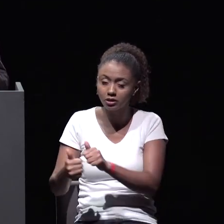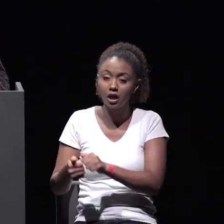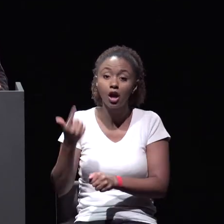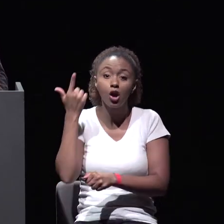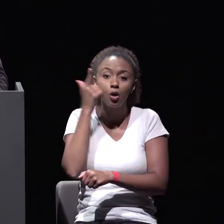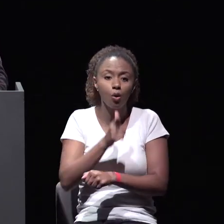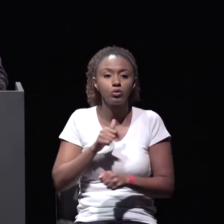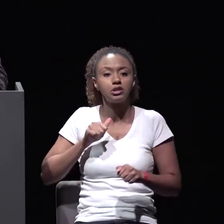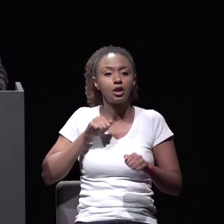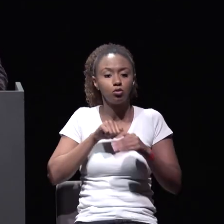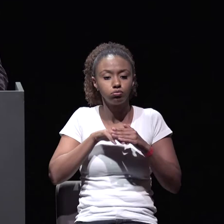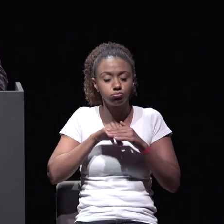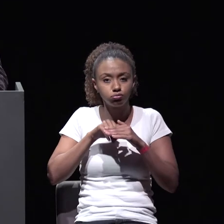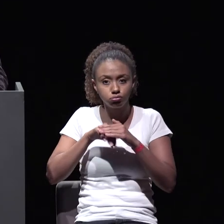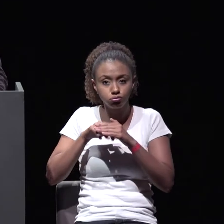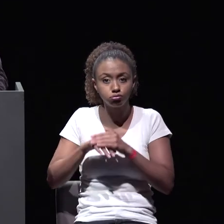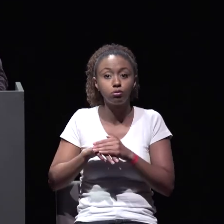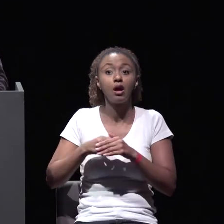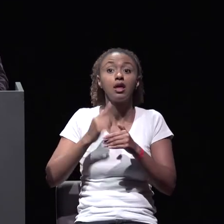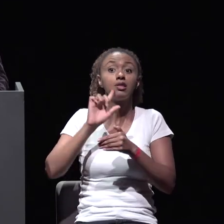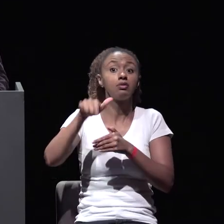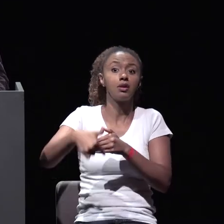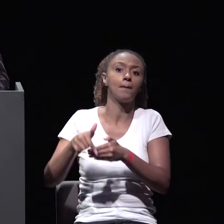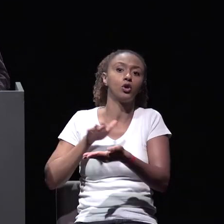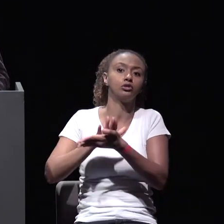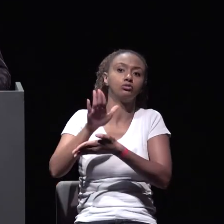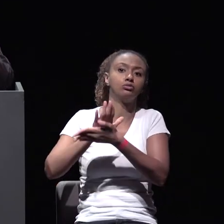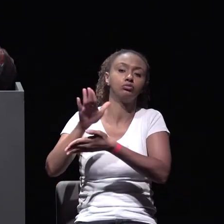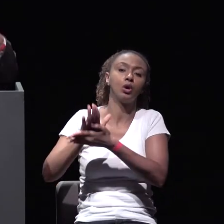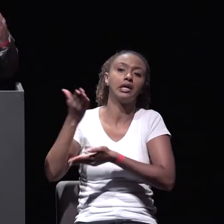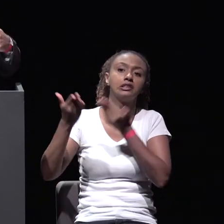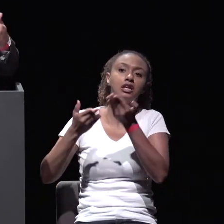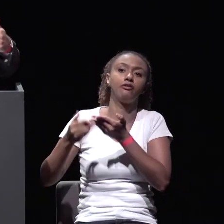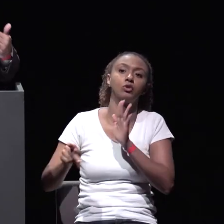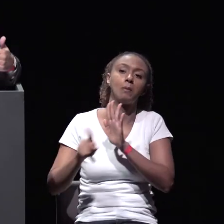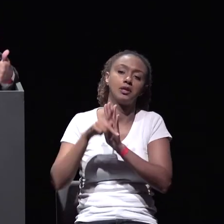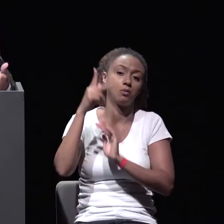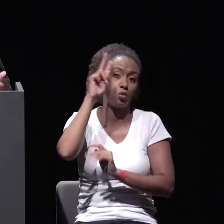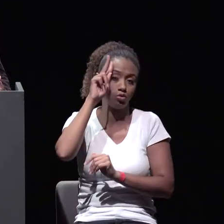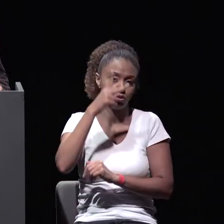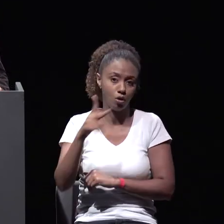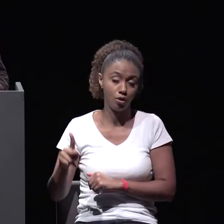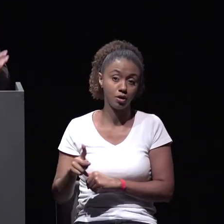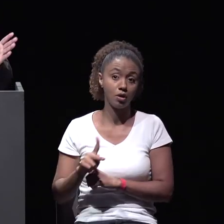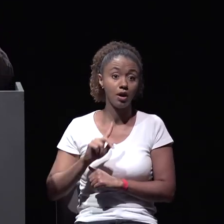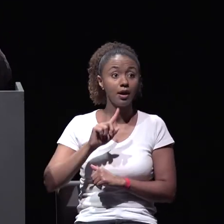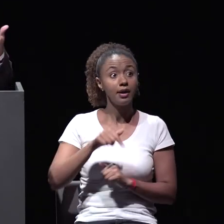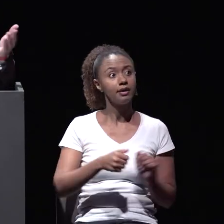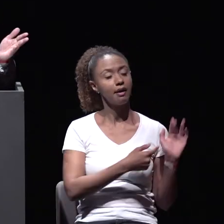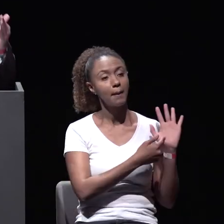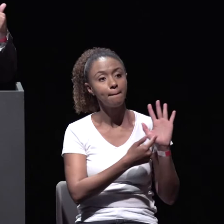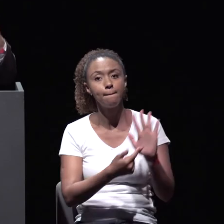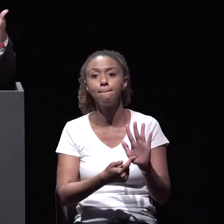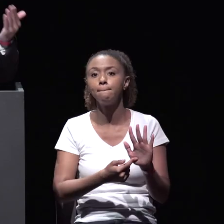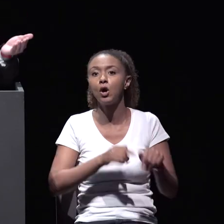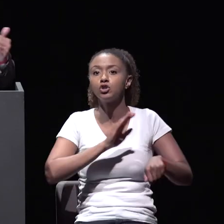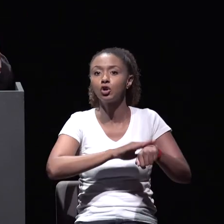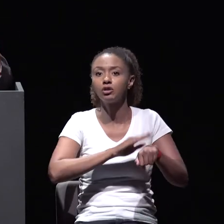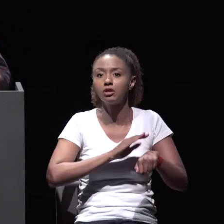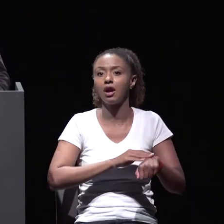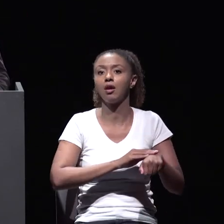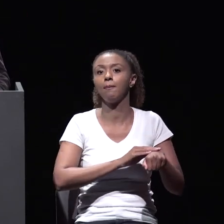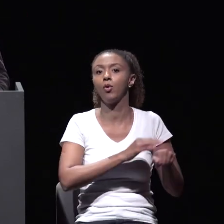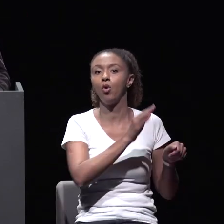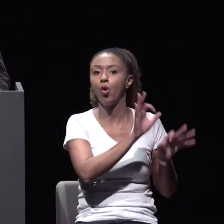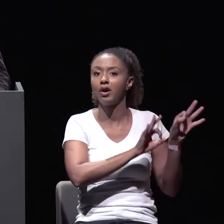publicado pelo próprio serviço do patrimônio histórico é e ali aparece pra nós a listagem cronológica enfim alfabética mas